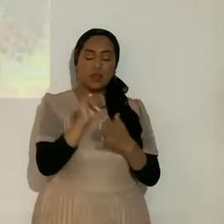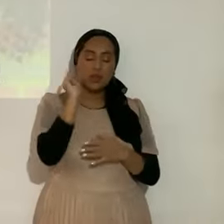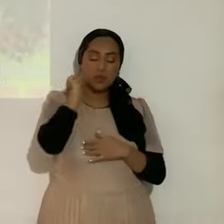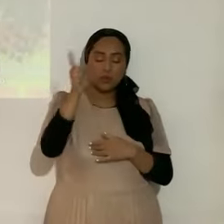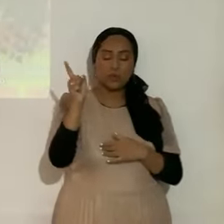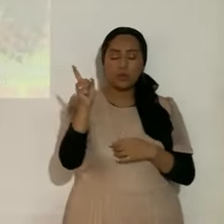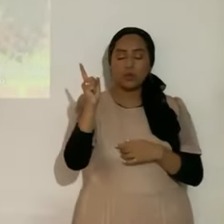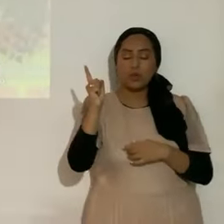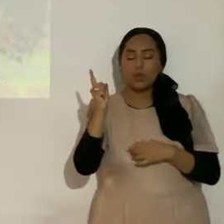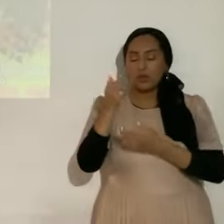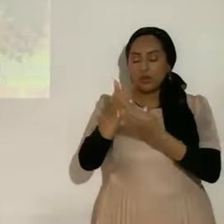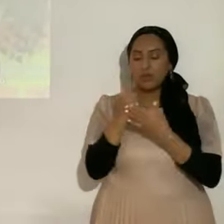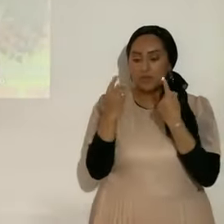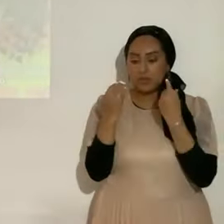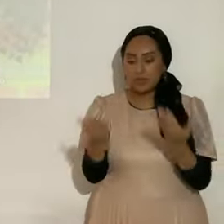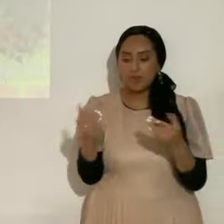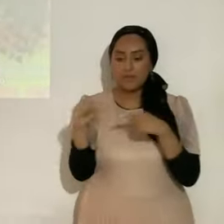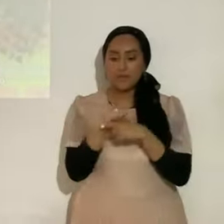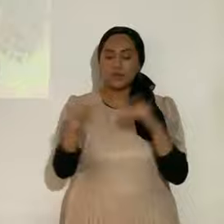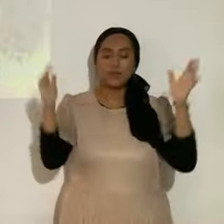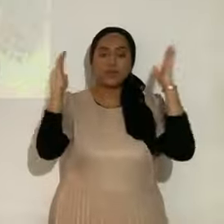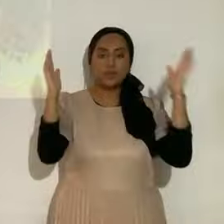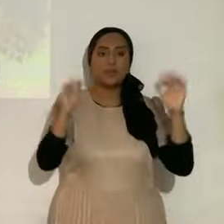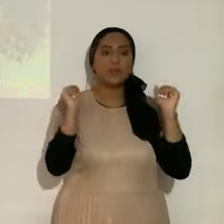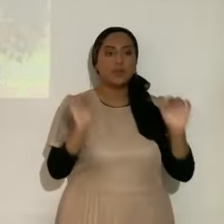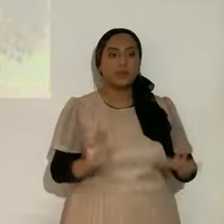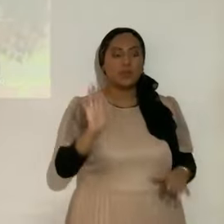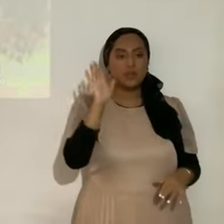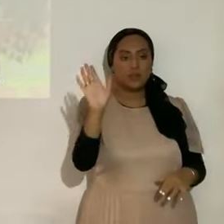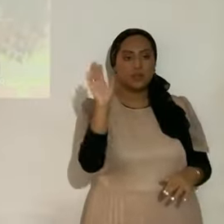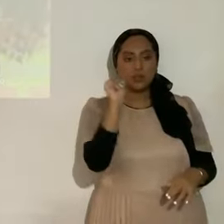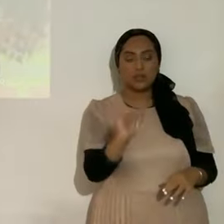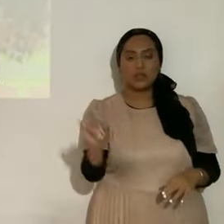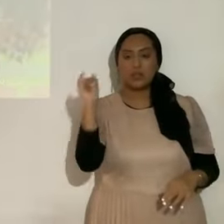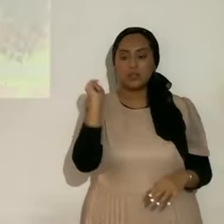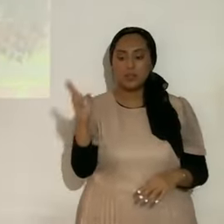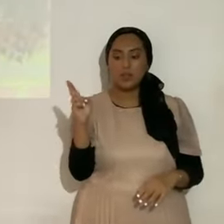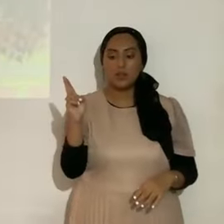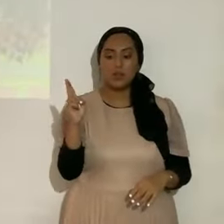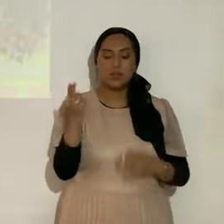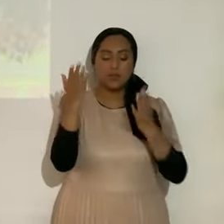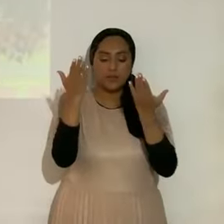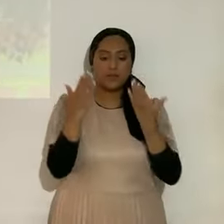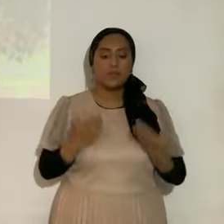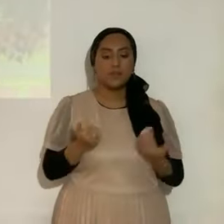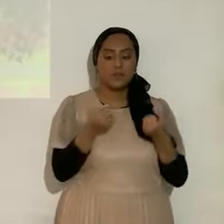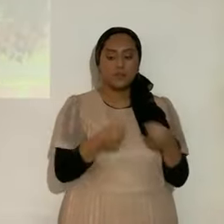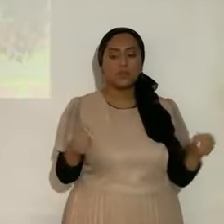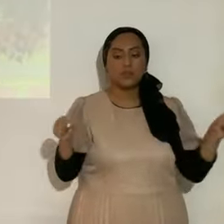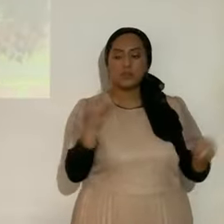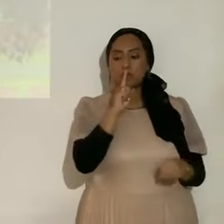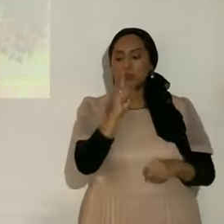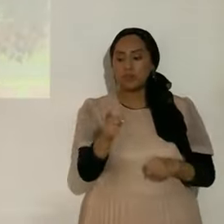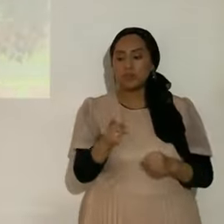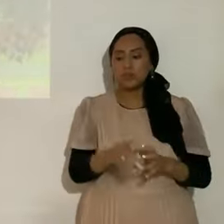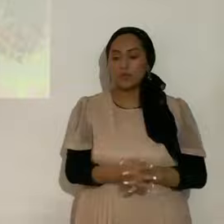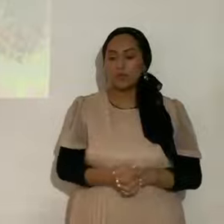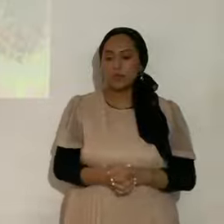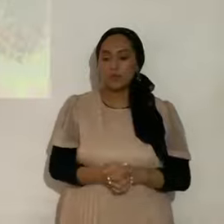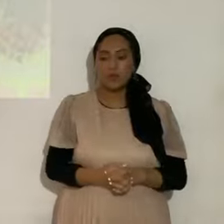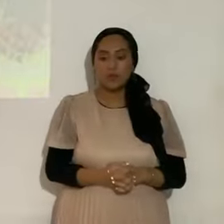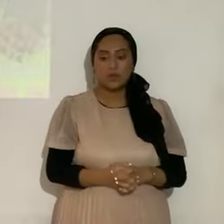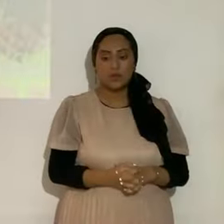nosotros, Padre, llevándolo por obra. Baruch ata Adonai Yahweh, bendito Yahshua HaMashiach, Asher Natan Lanu Torah Emet. Bendito eres